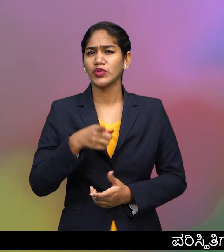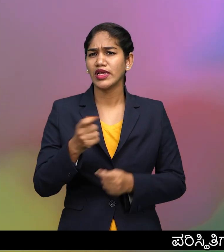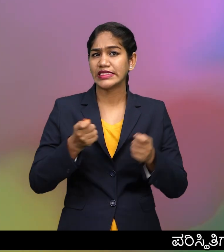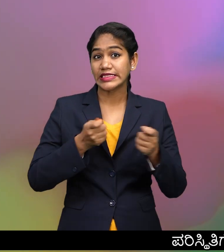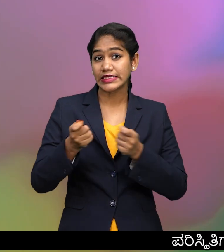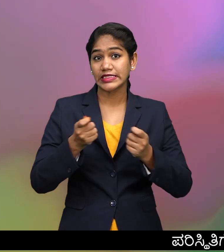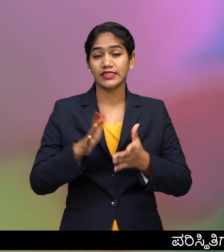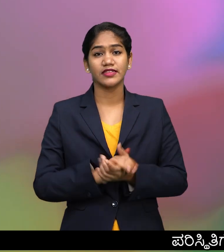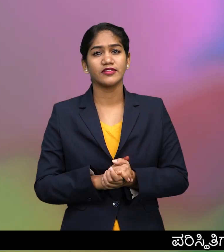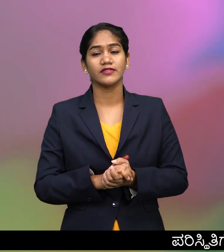ಪರಿಸ್ಥಿತಿಗೆ ಹೊಂದಿಕೊಳ್ಳಲು